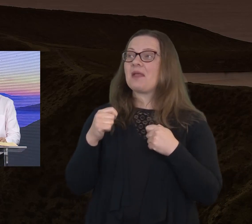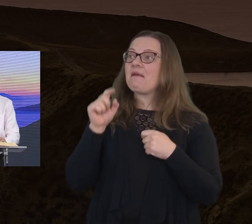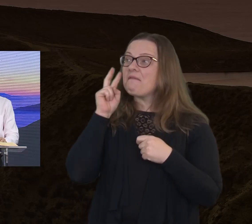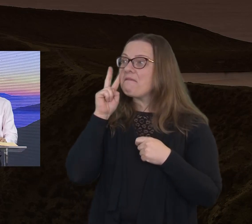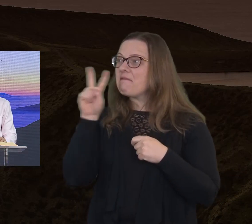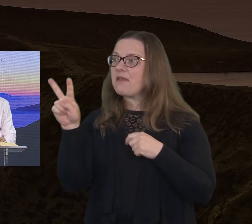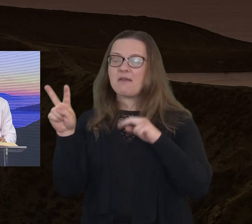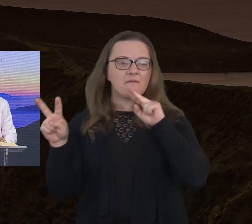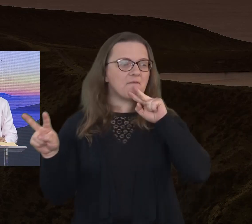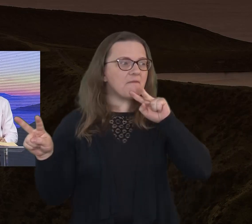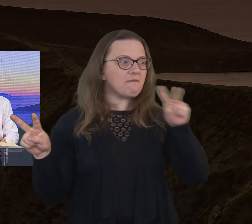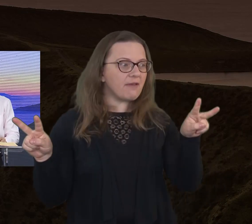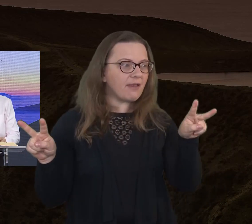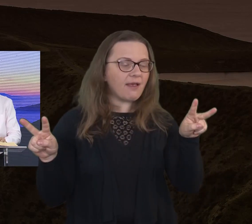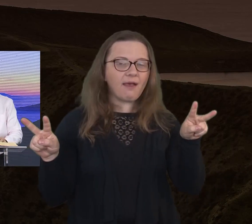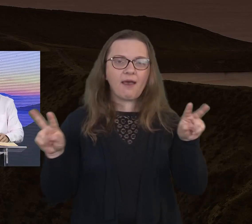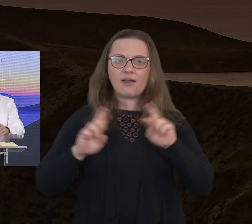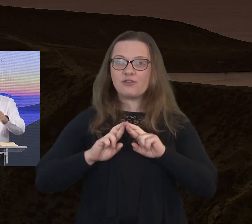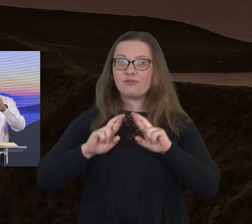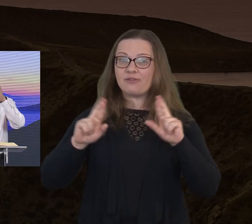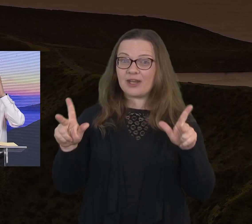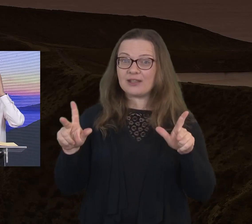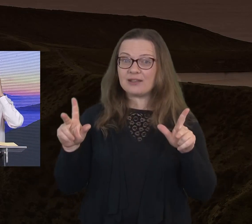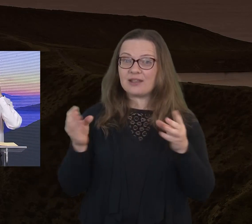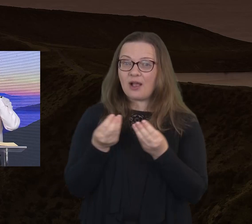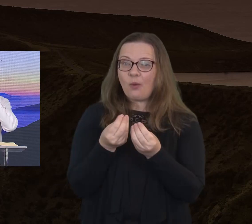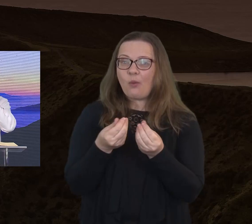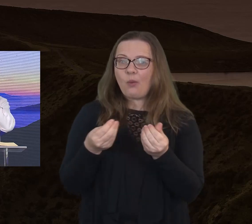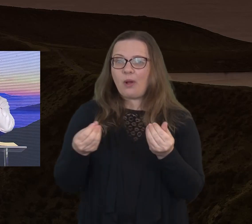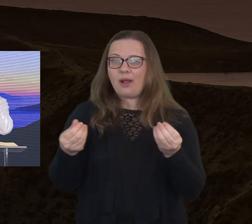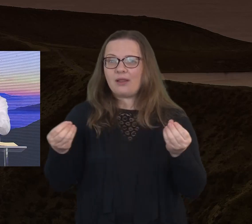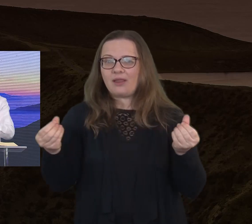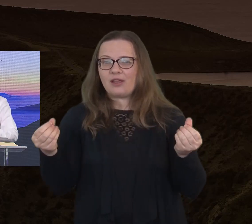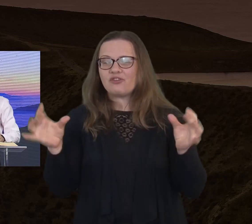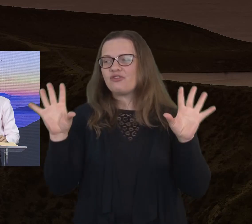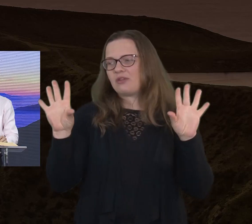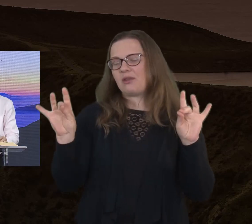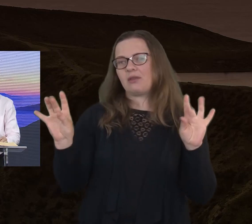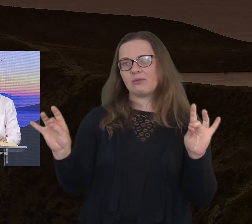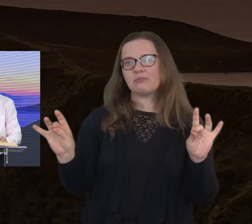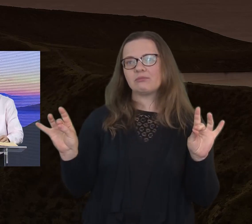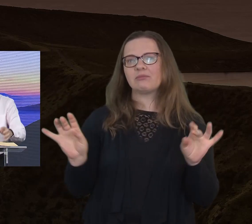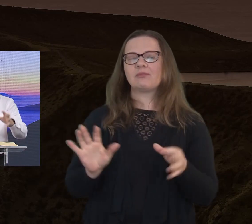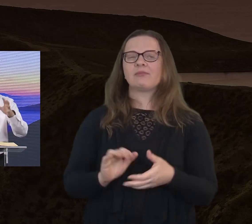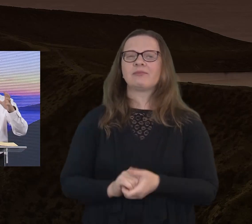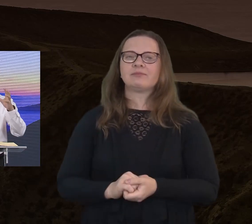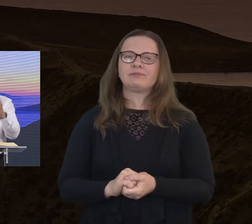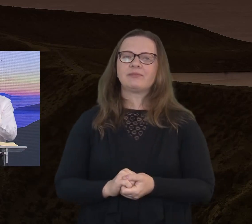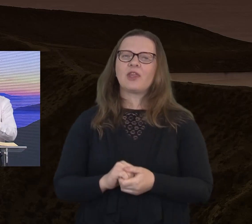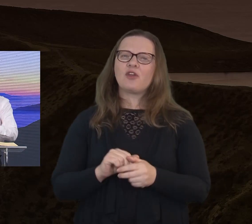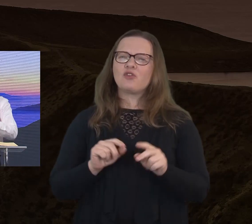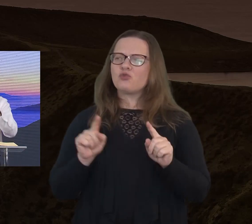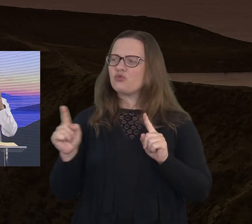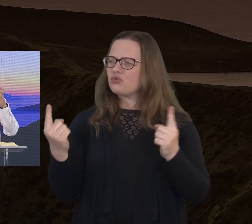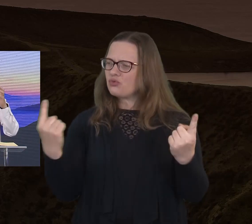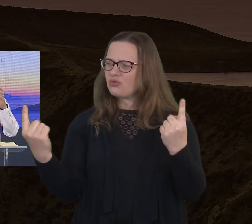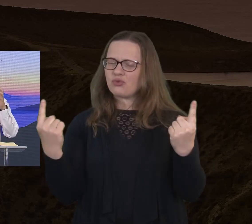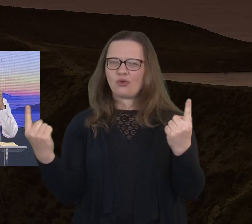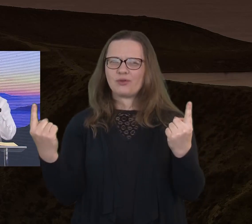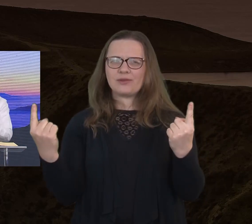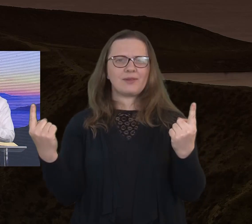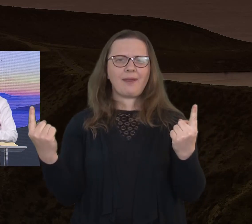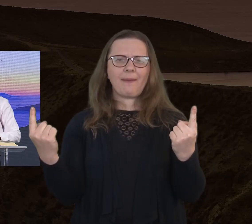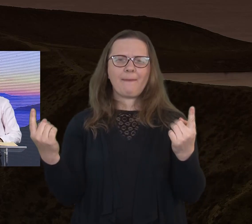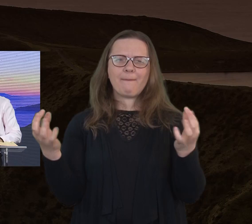esposa, você precisa honrar o seu marido, porque o seu marido realmente foi feito para cumprir o propósito de Deus, e vocês dois formam um